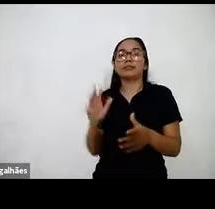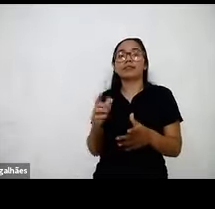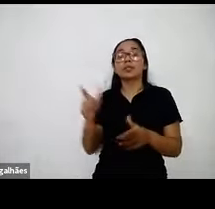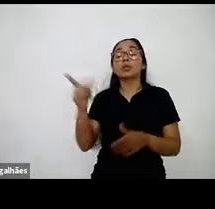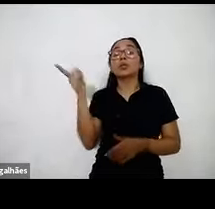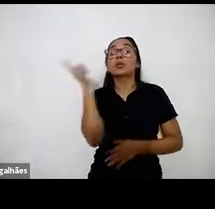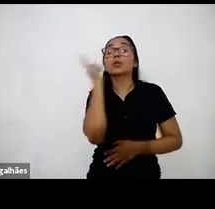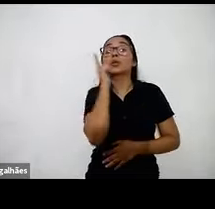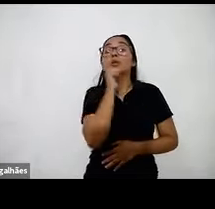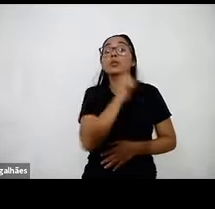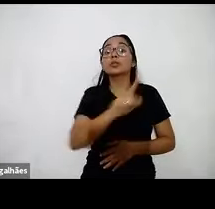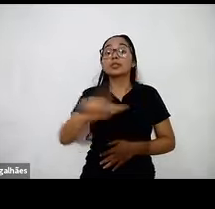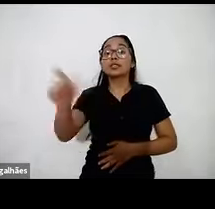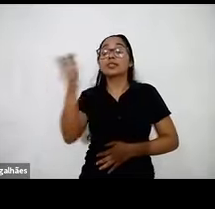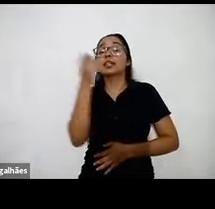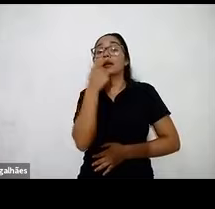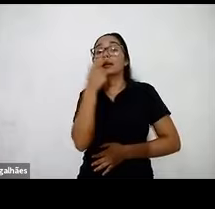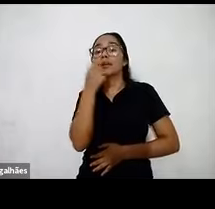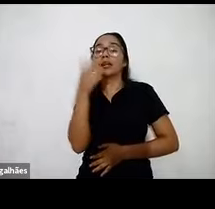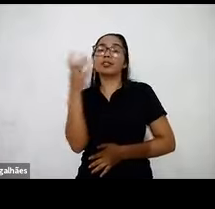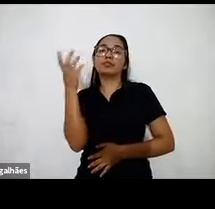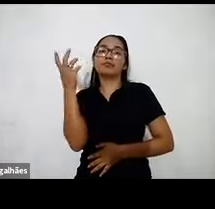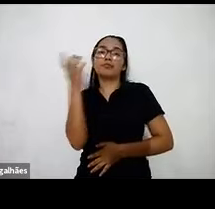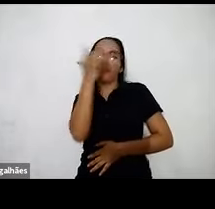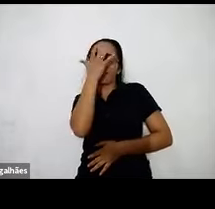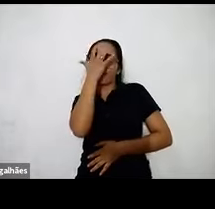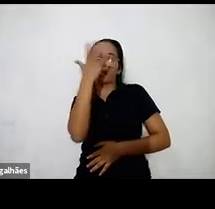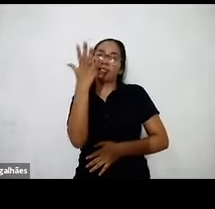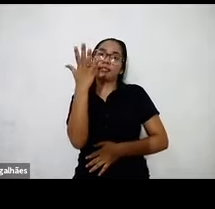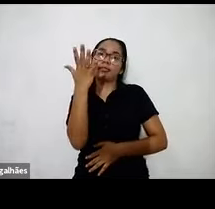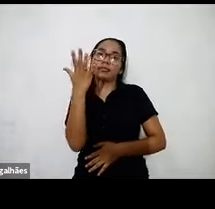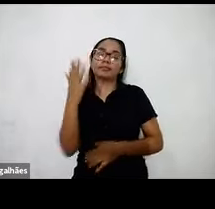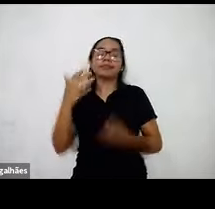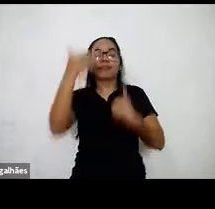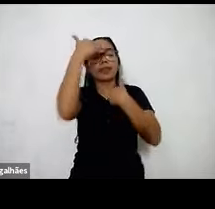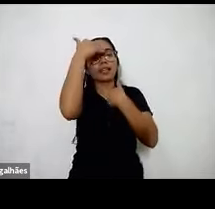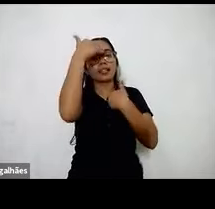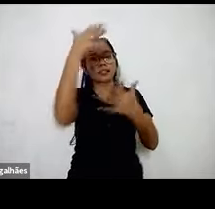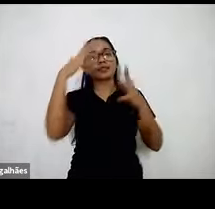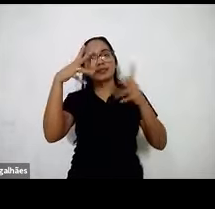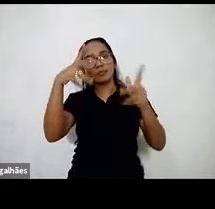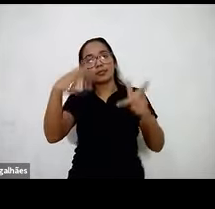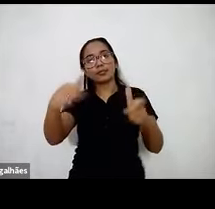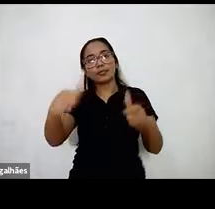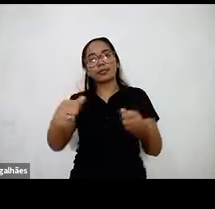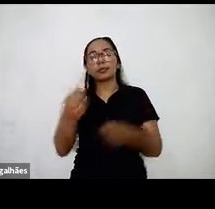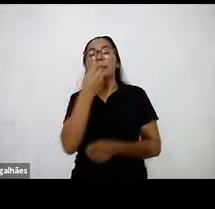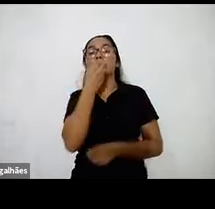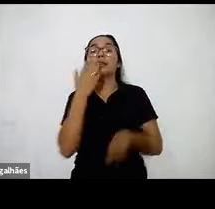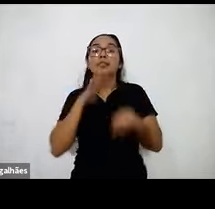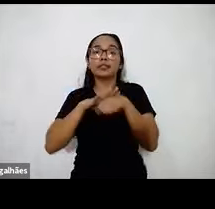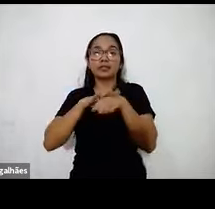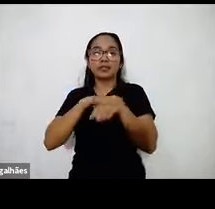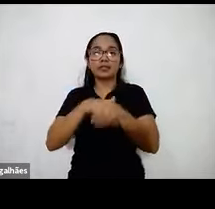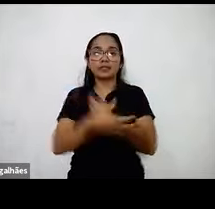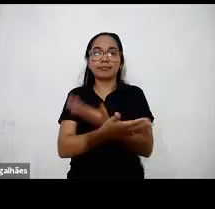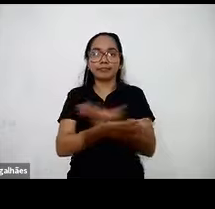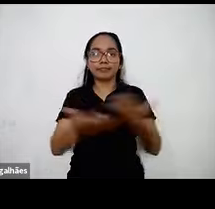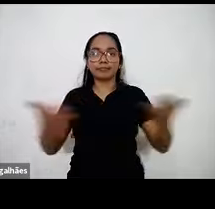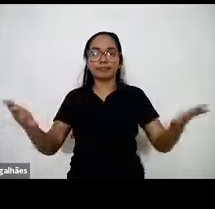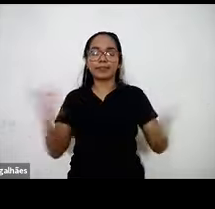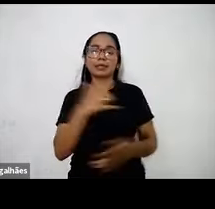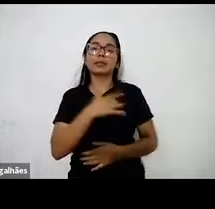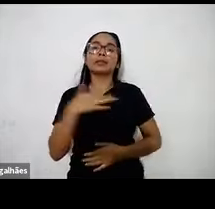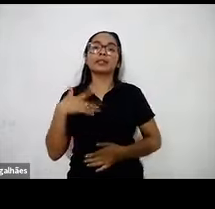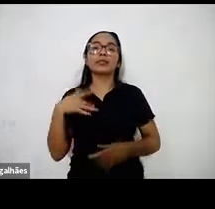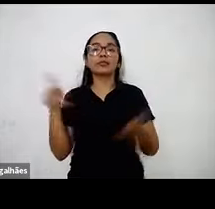a medicamentos. Então, eu queria finalizar agradecendo a todos e a todas, dar uma boa noite, saúde e paz, e, mais